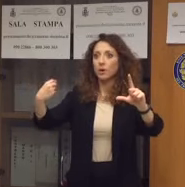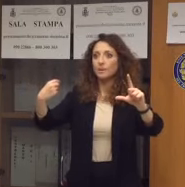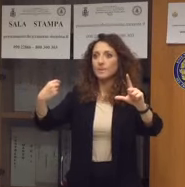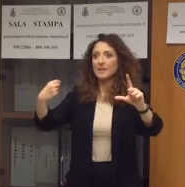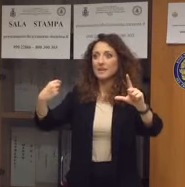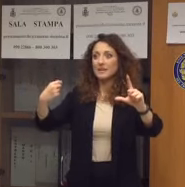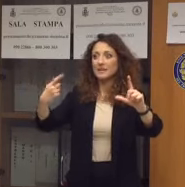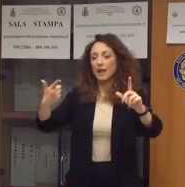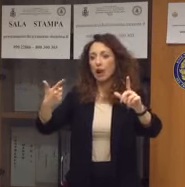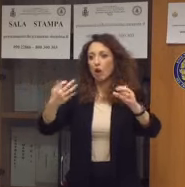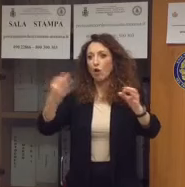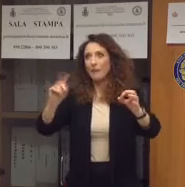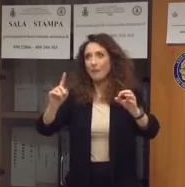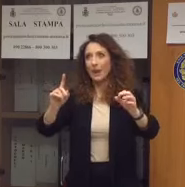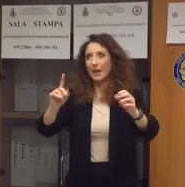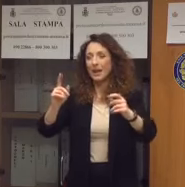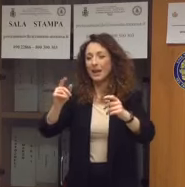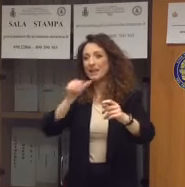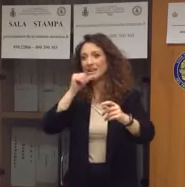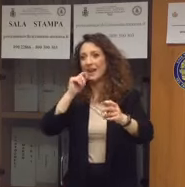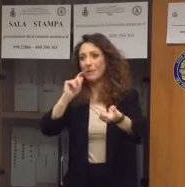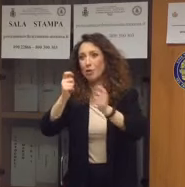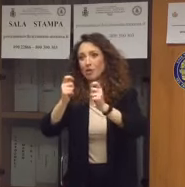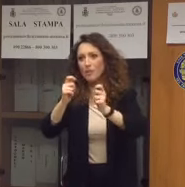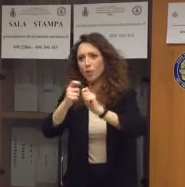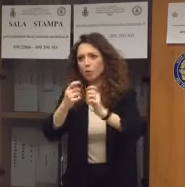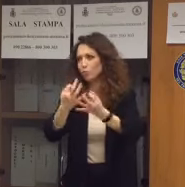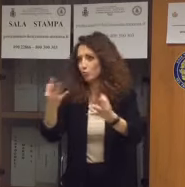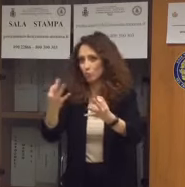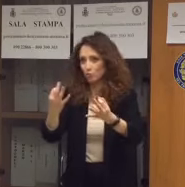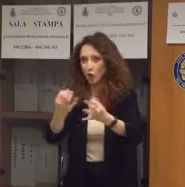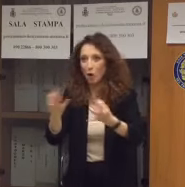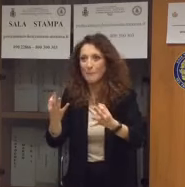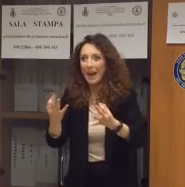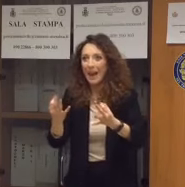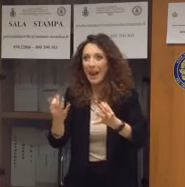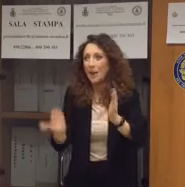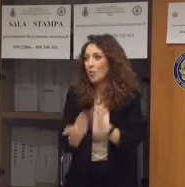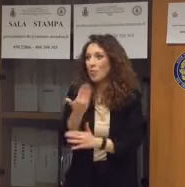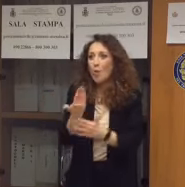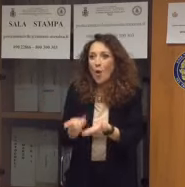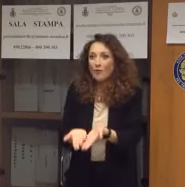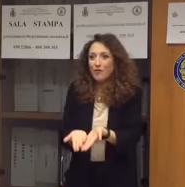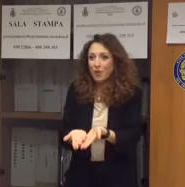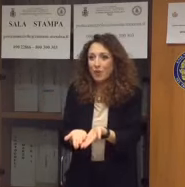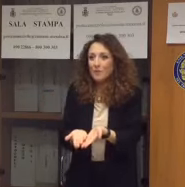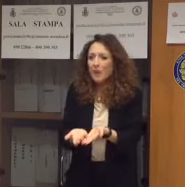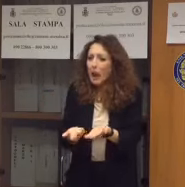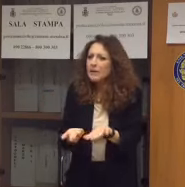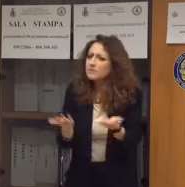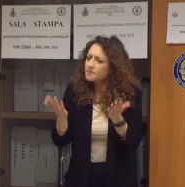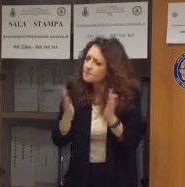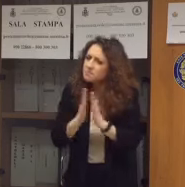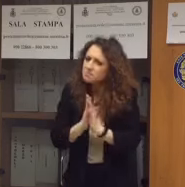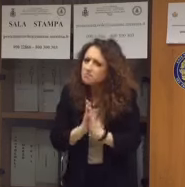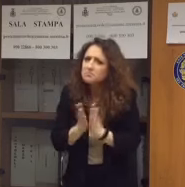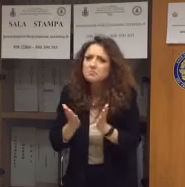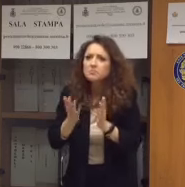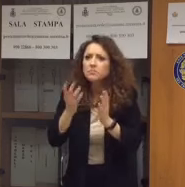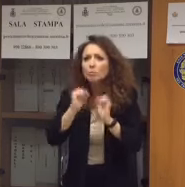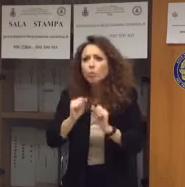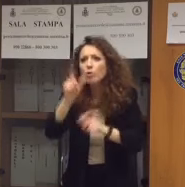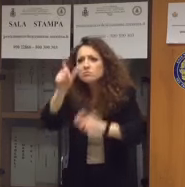opportuni aggiustamenti, ma penso che questo, dico, ci sta, è anche giusto, e anzi invito tutti di farci le segnalazioni, perché noi,